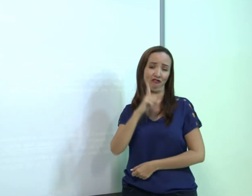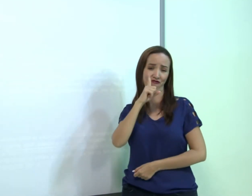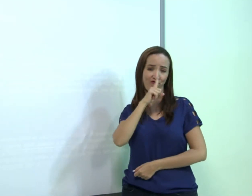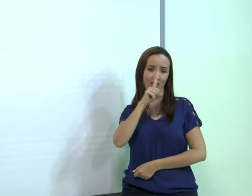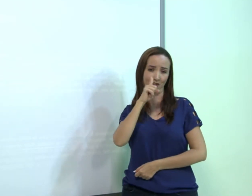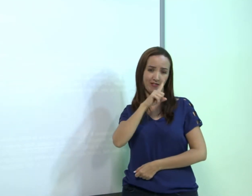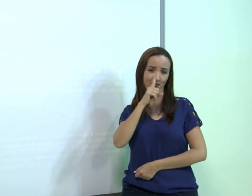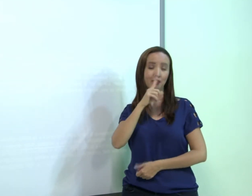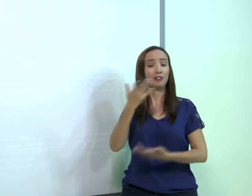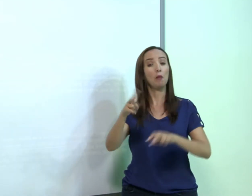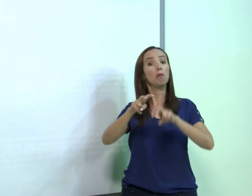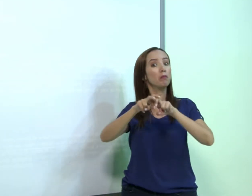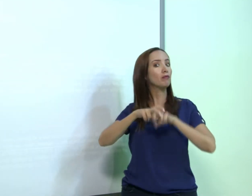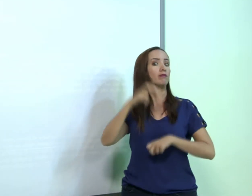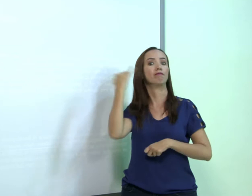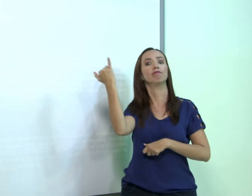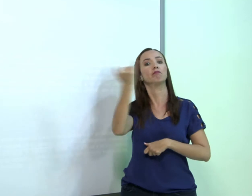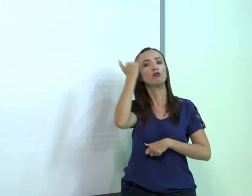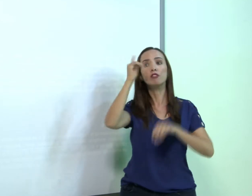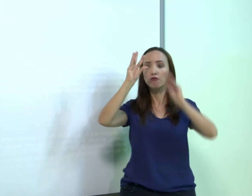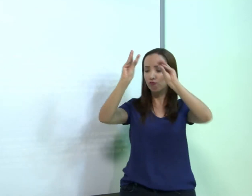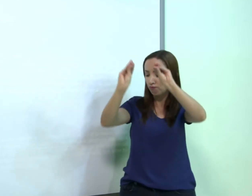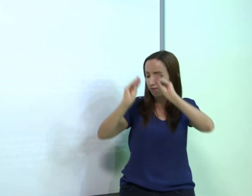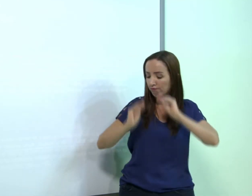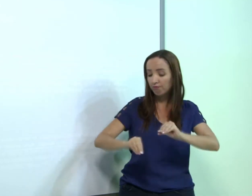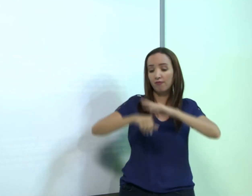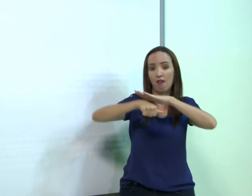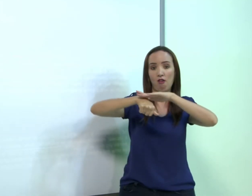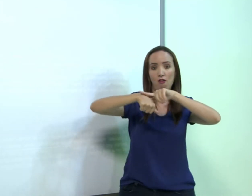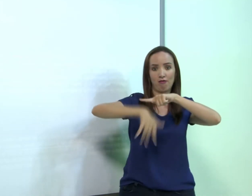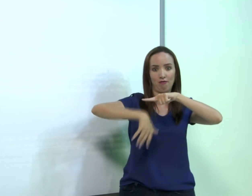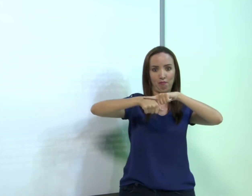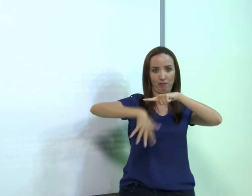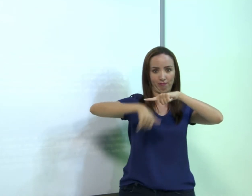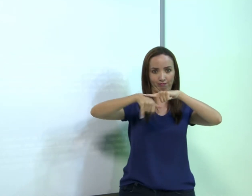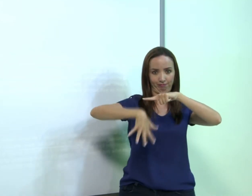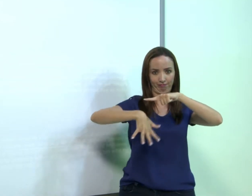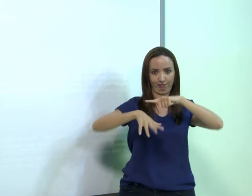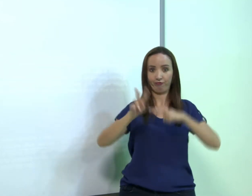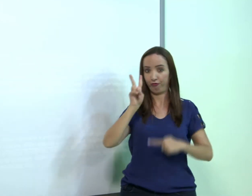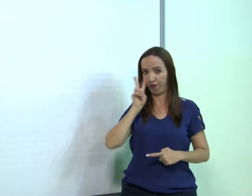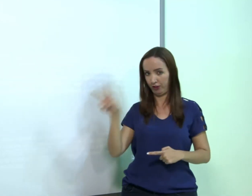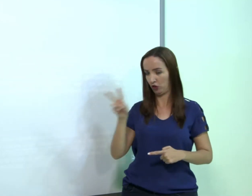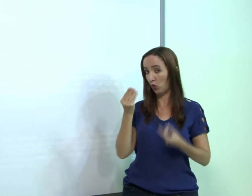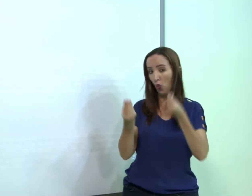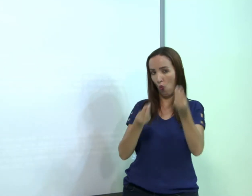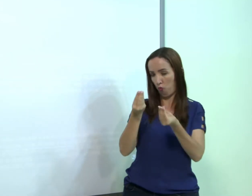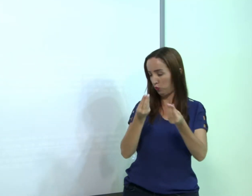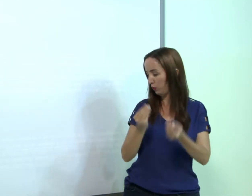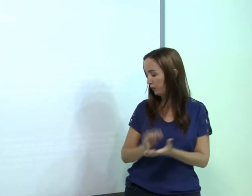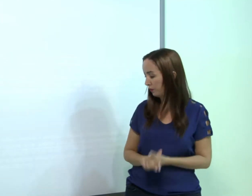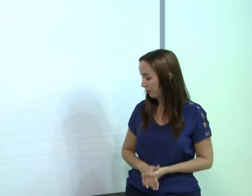Então, às vezes, a tradução ela pode ter falha. Então, você vai colocá-la na nota de rodapé.